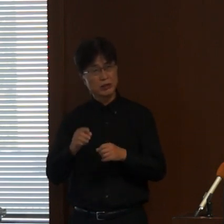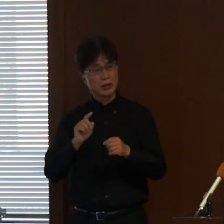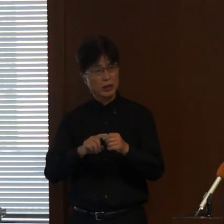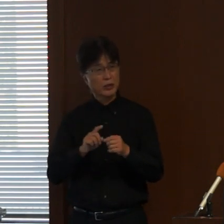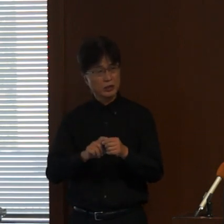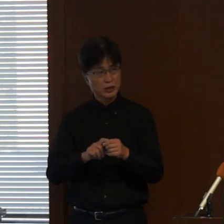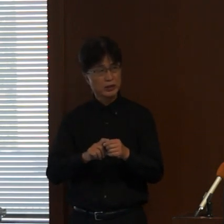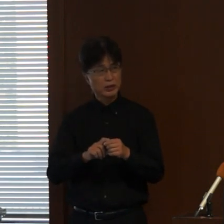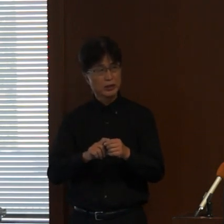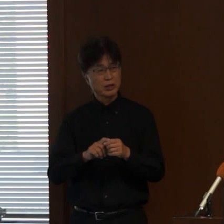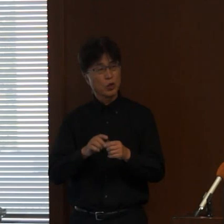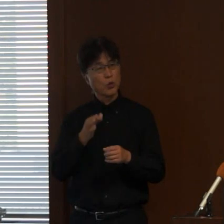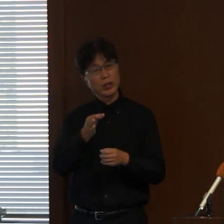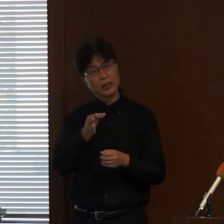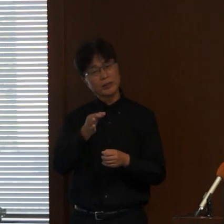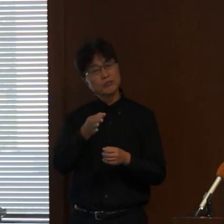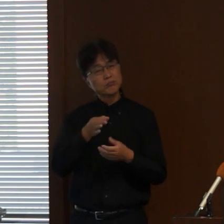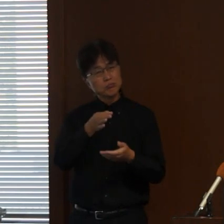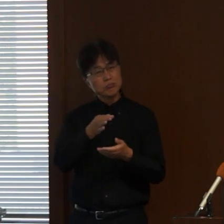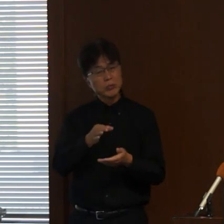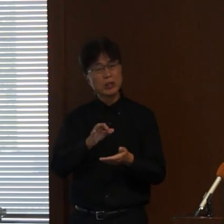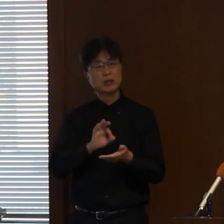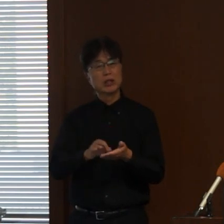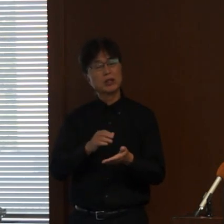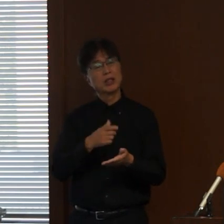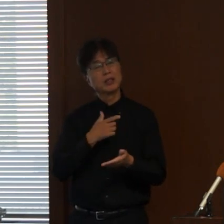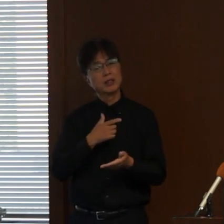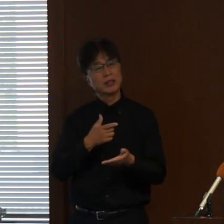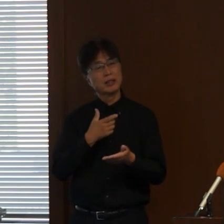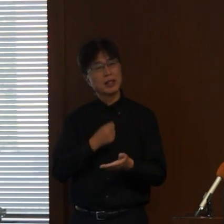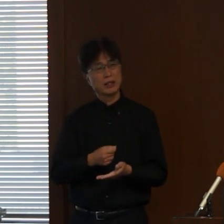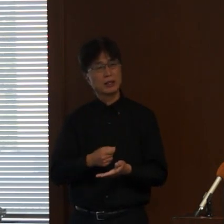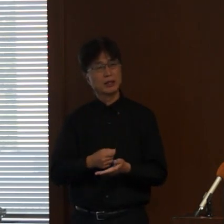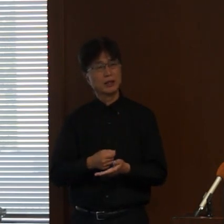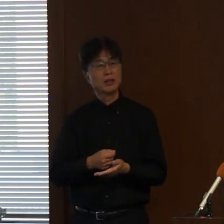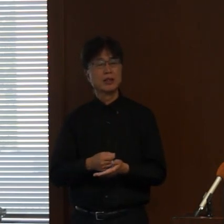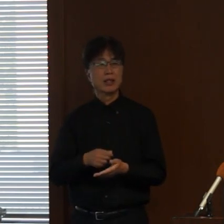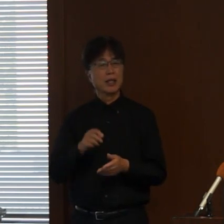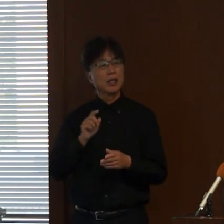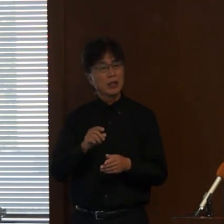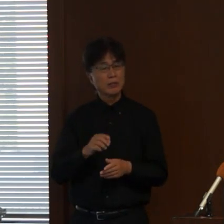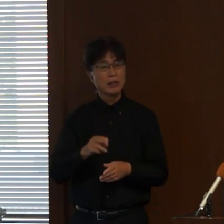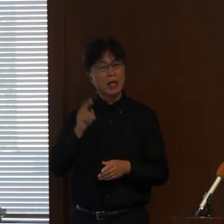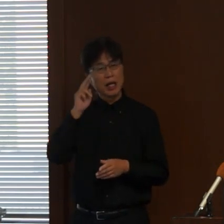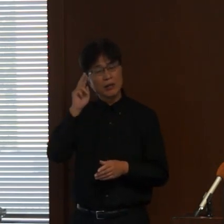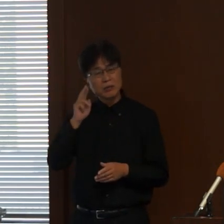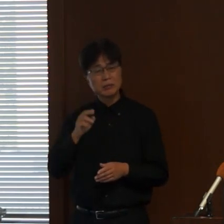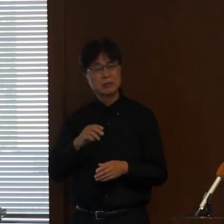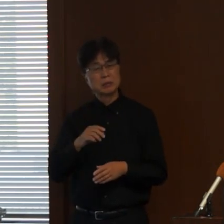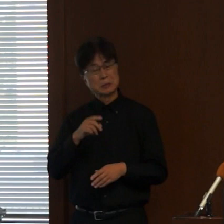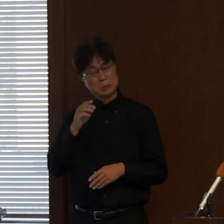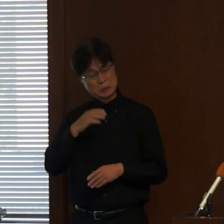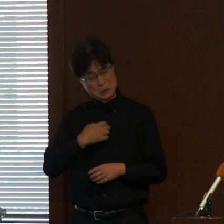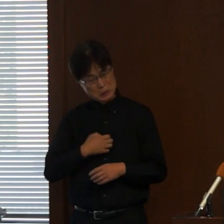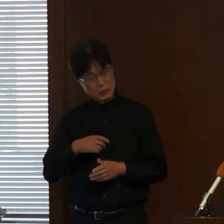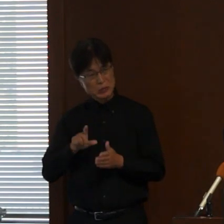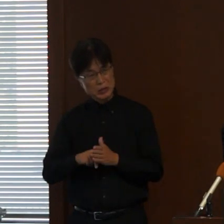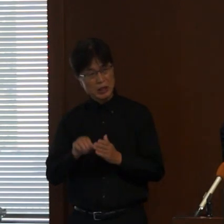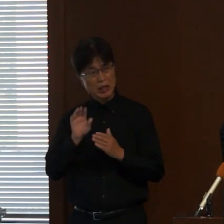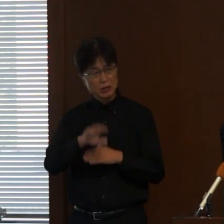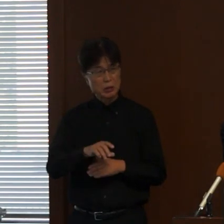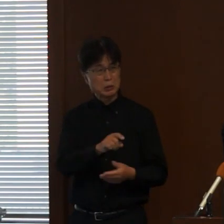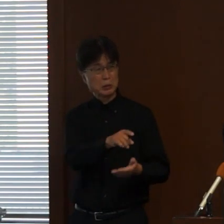ただきたいなと思っています。ですので、ある部分これピンチはチャンスだと思うので、なかなかこういう時でないとこんな資